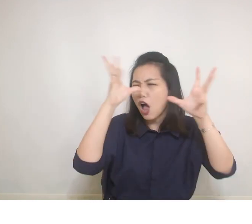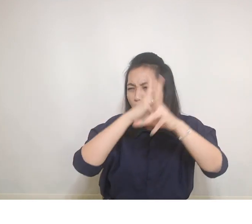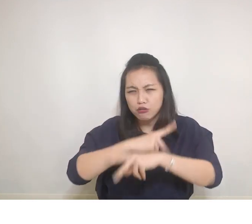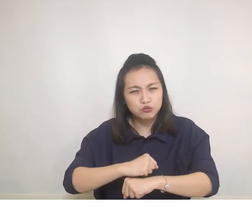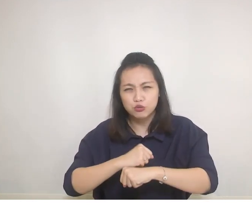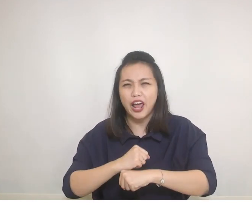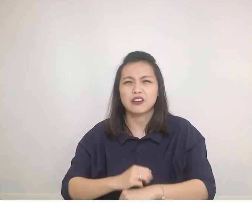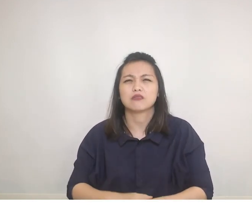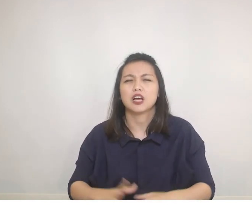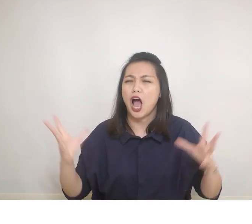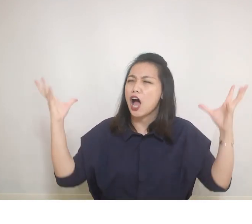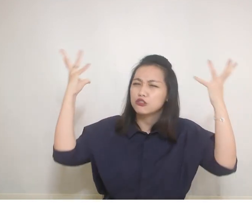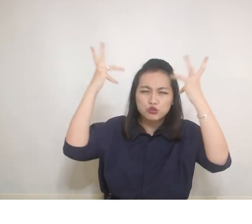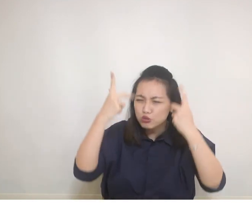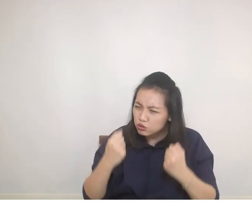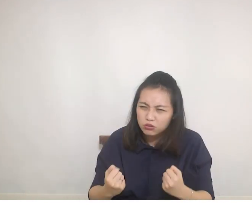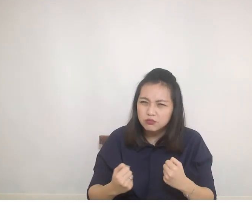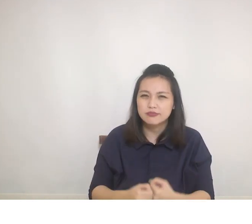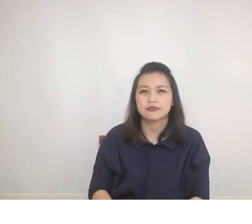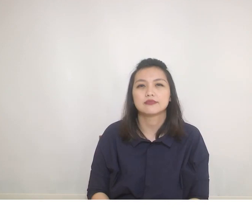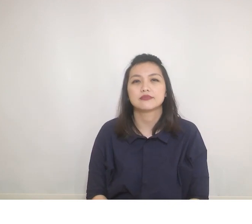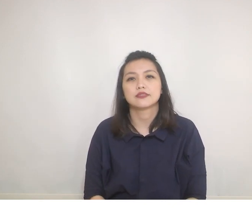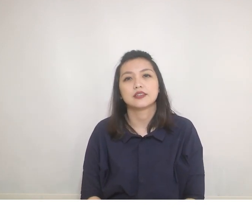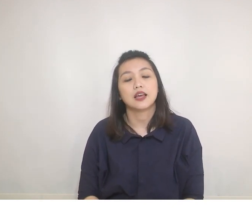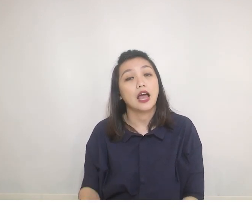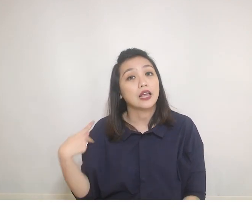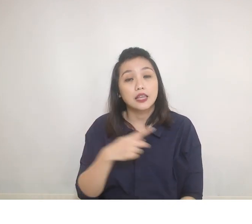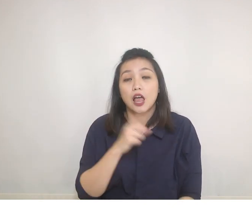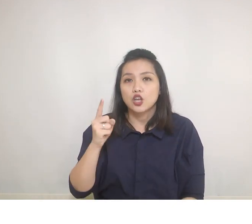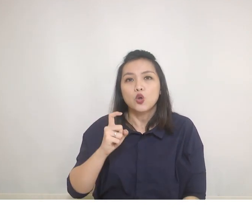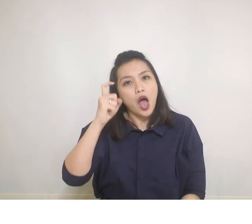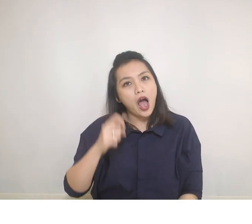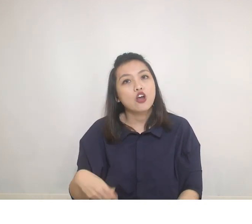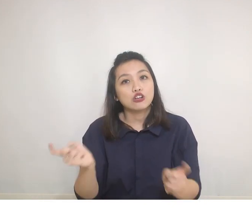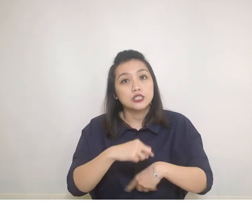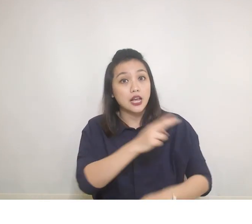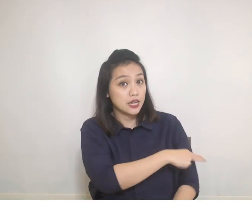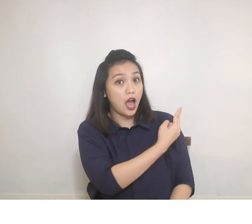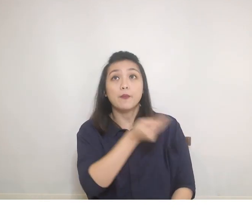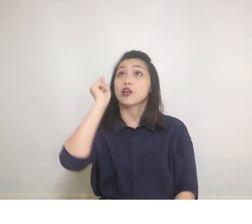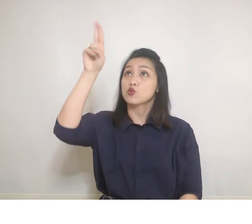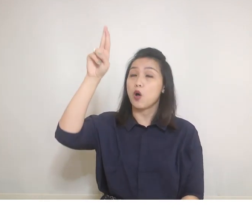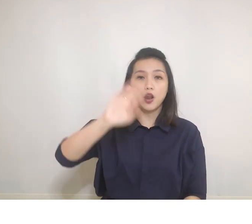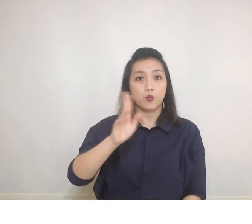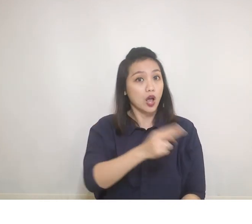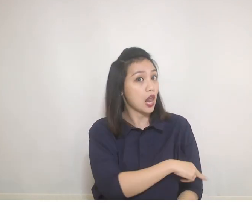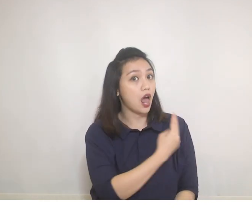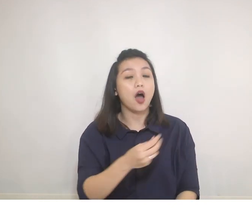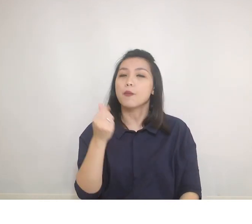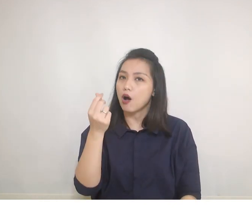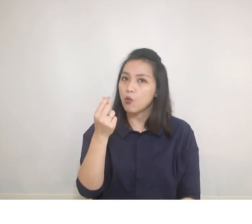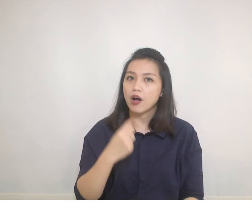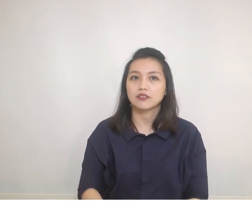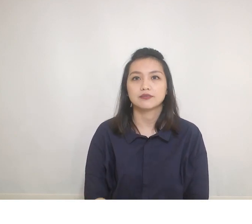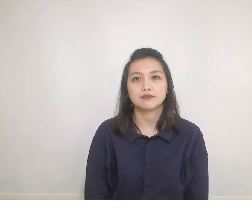dipakai oleh iblis. Uang sih enggak hidup ya, tetapi uang akan dipakai oleh iblis untuk menjalankan